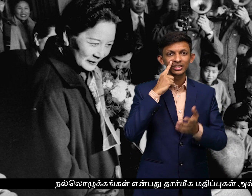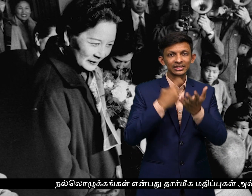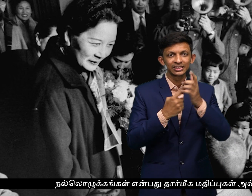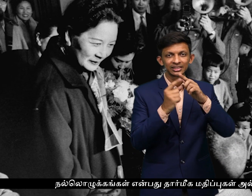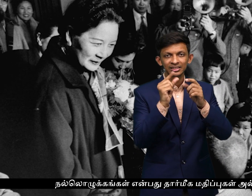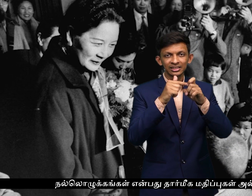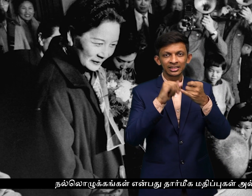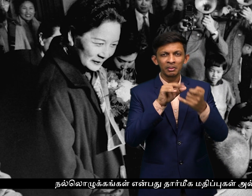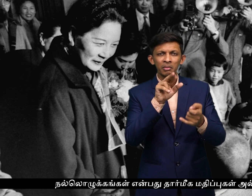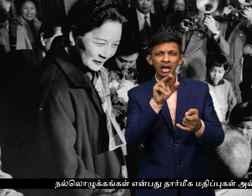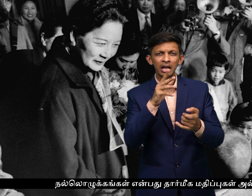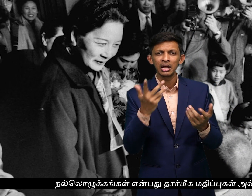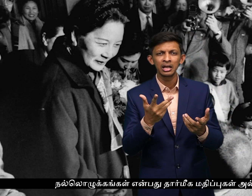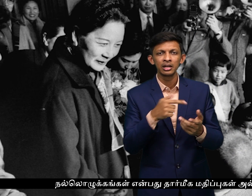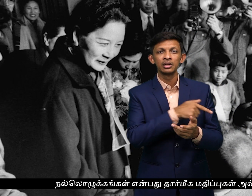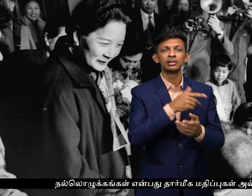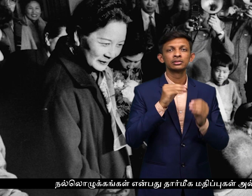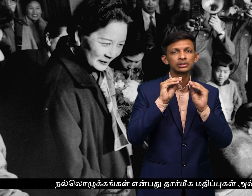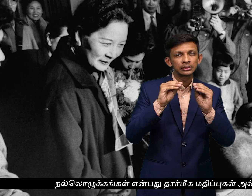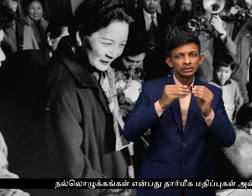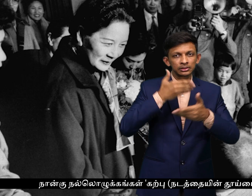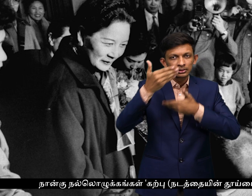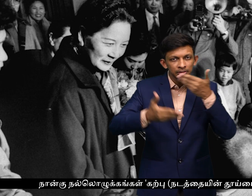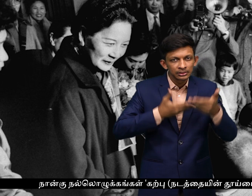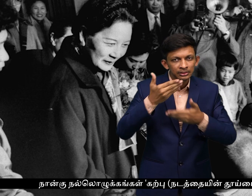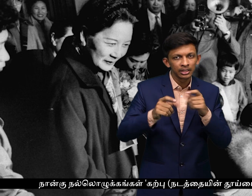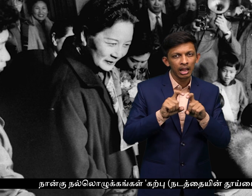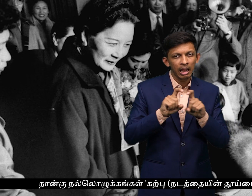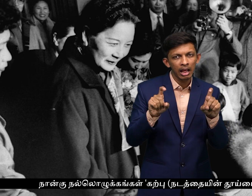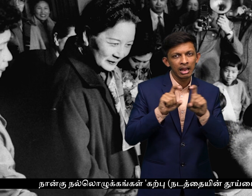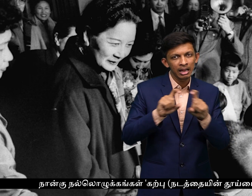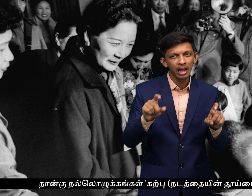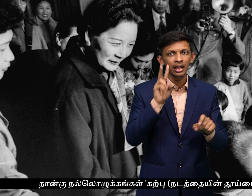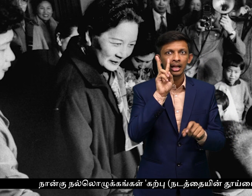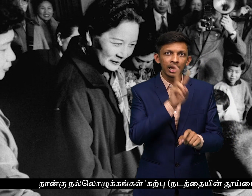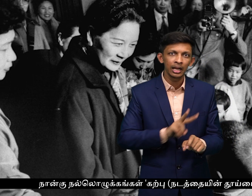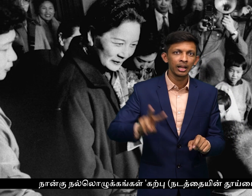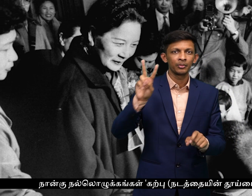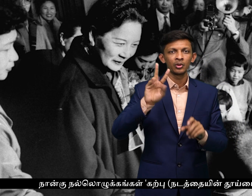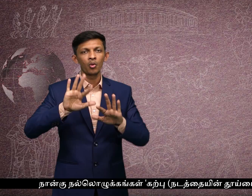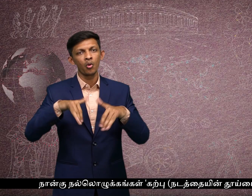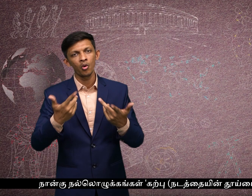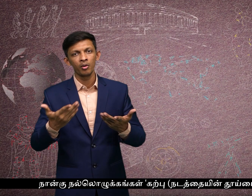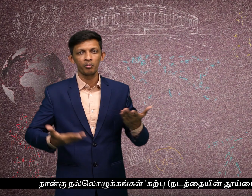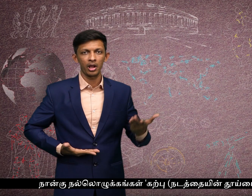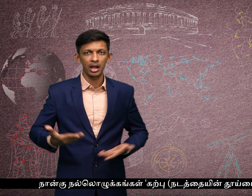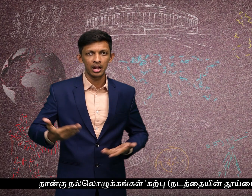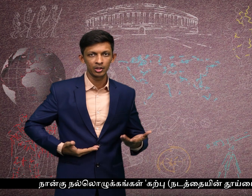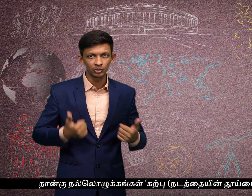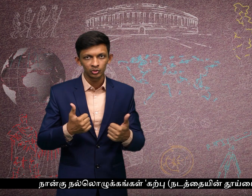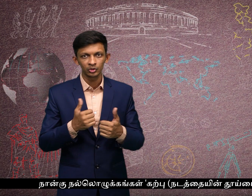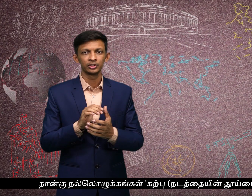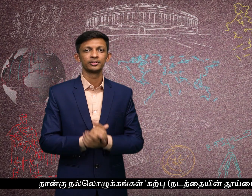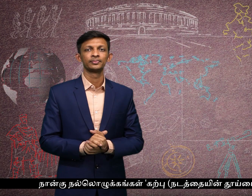நல்லொழுக்கங்கள் என்பது தார்மீக மதிப்புகள் அல்லது நடத்தை. 4 நல்லொழுக்கங்கள் கற்பு, அதாவது